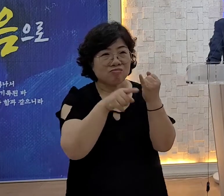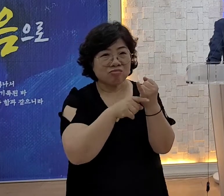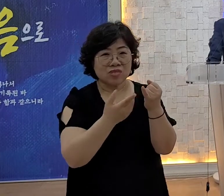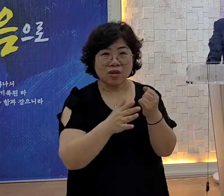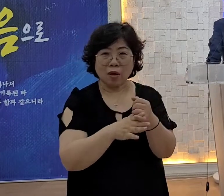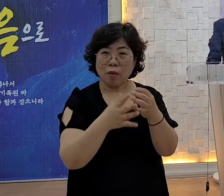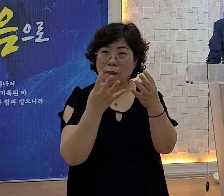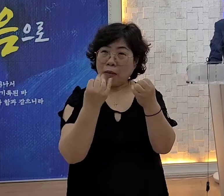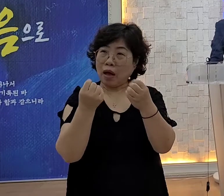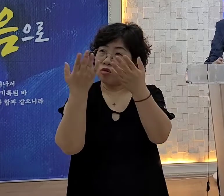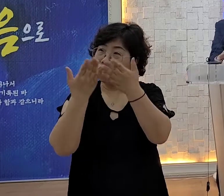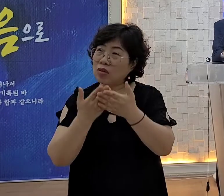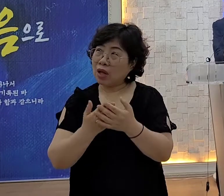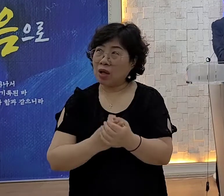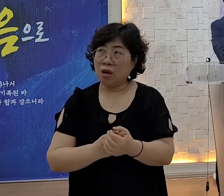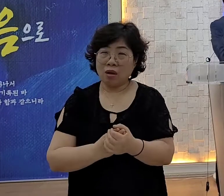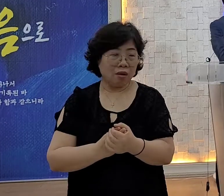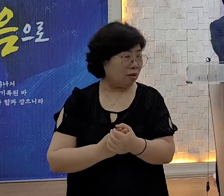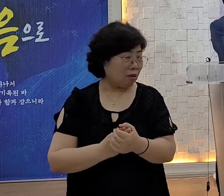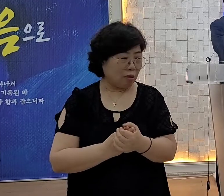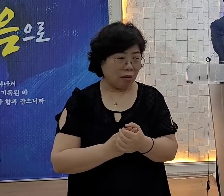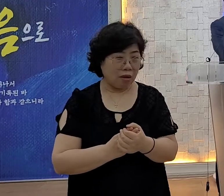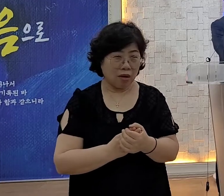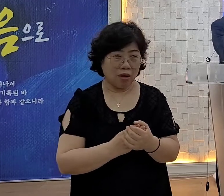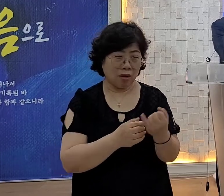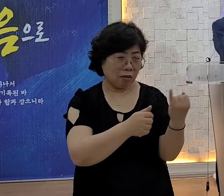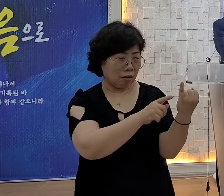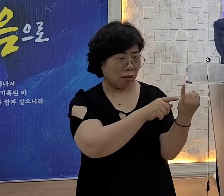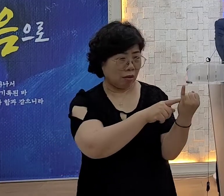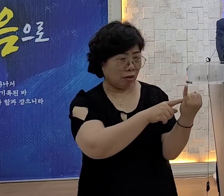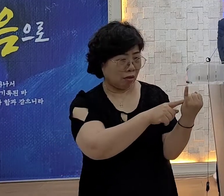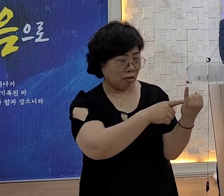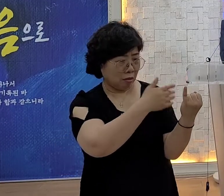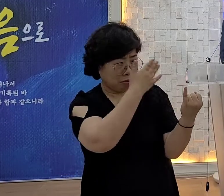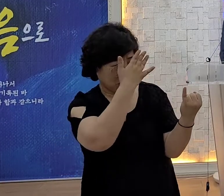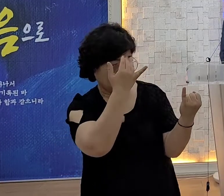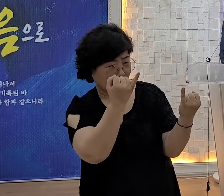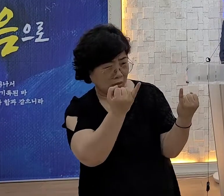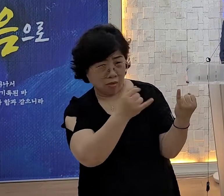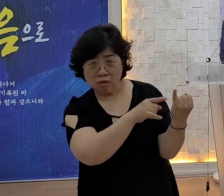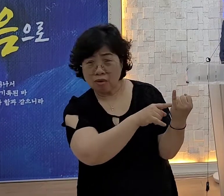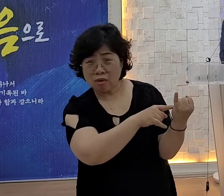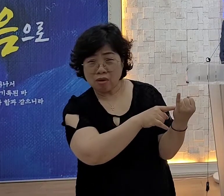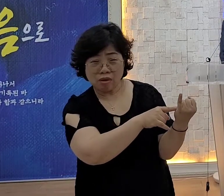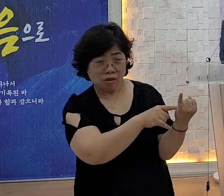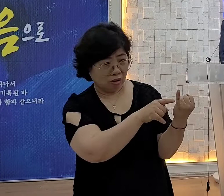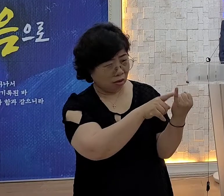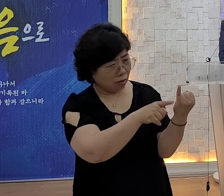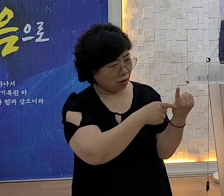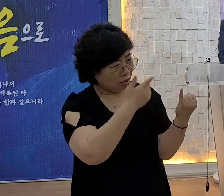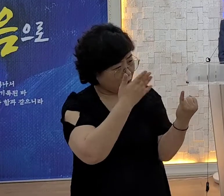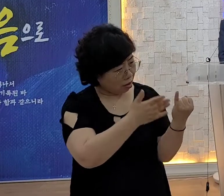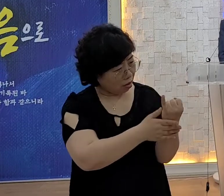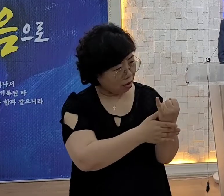말이에요. 거기다가 여자 안에 살아있는 성경에 여러분 잘 보면 나오지만